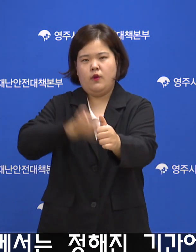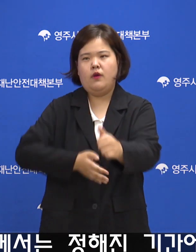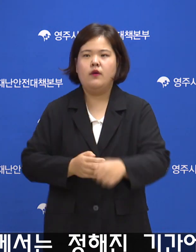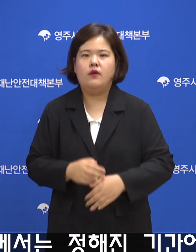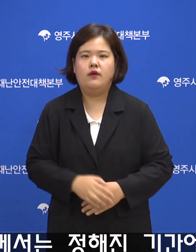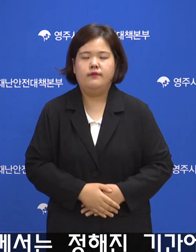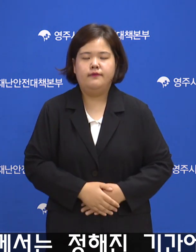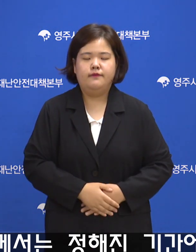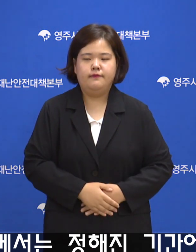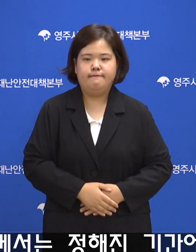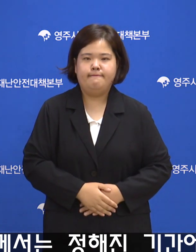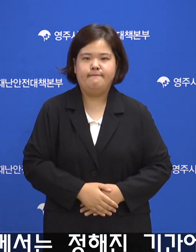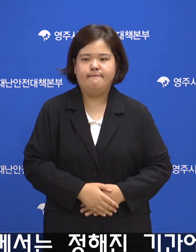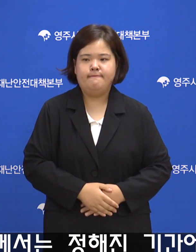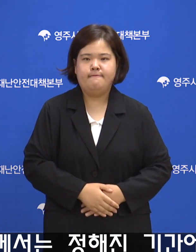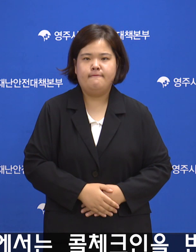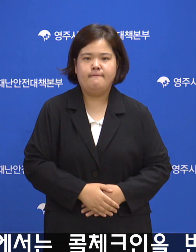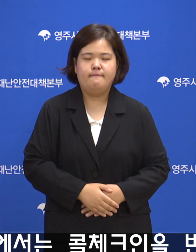바랍니다.